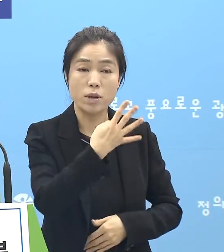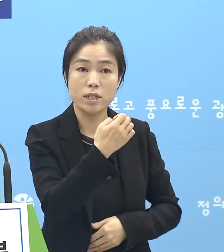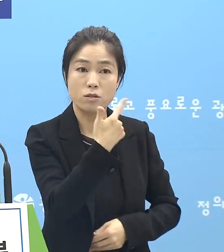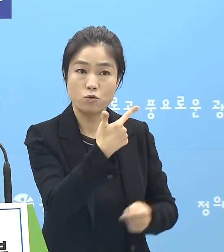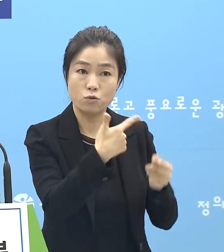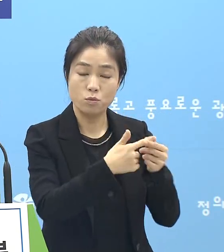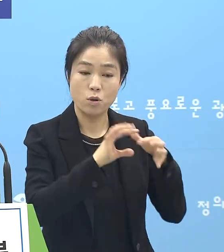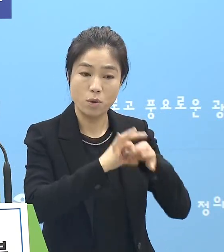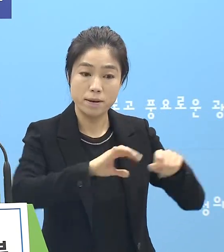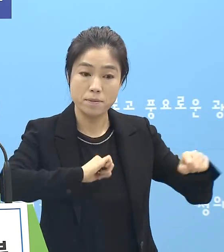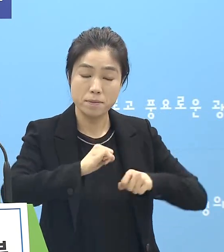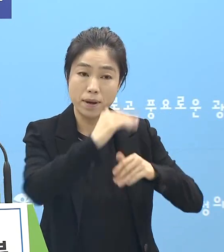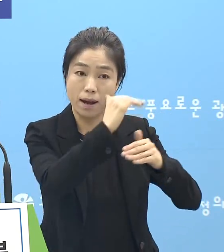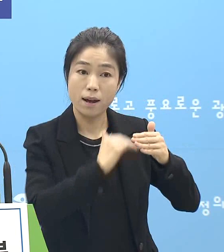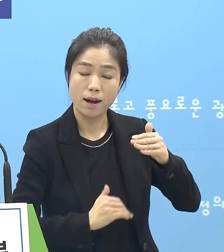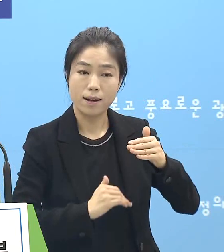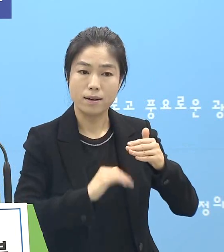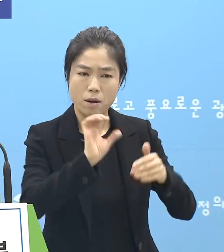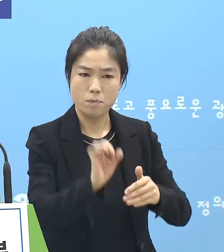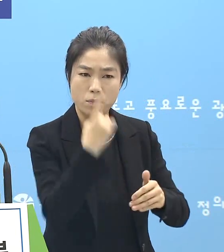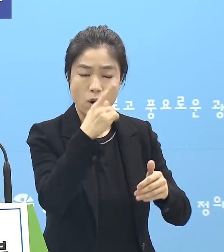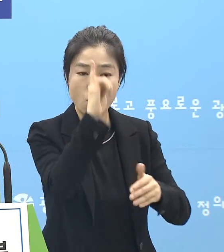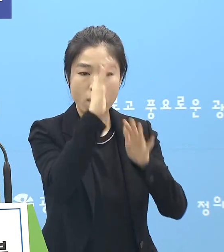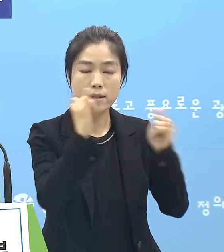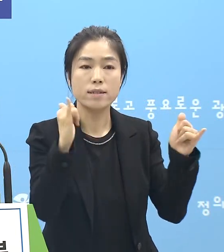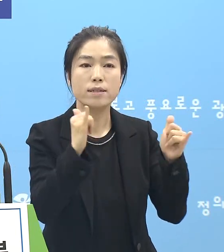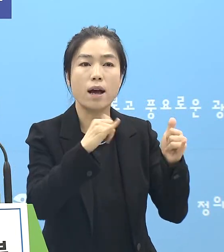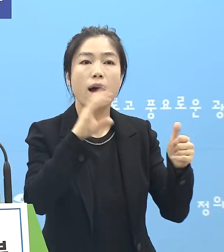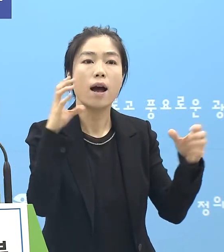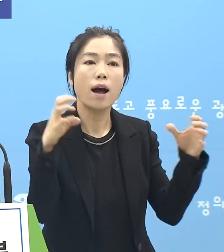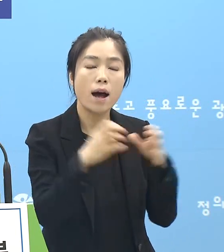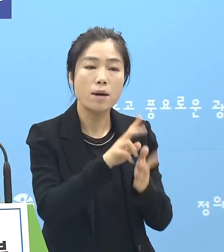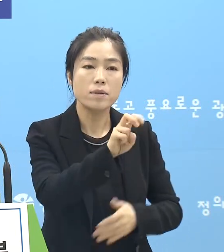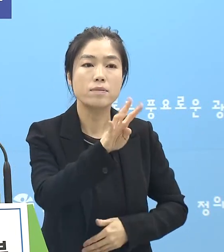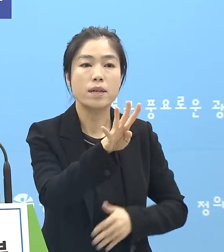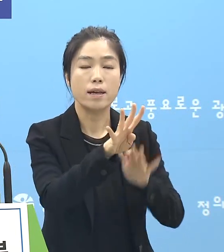추진 상황입니다. 지표 환자 포함해서 24명이 총 확진되었습니다.